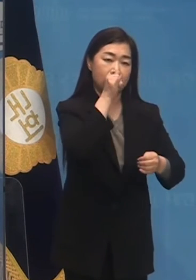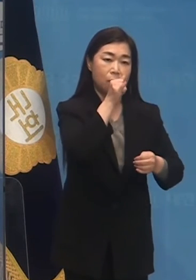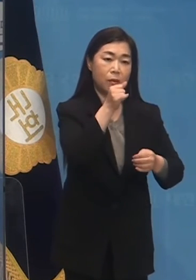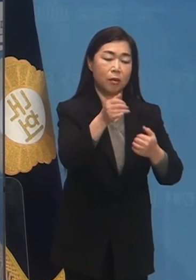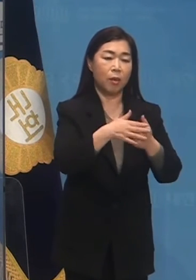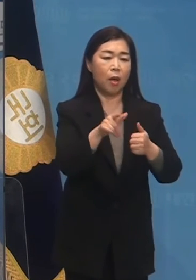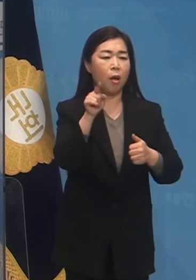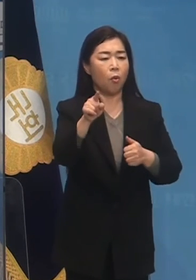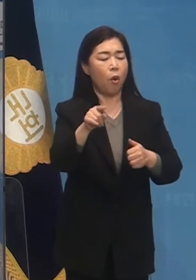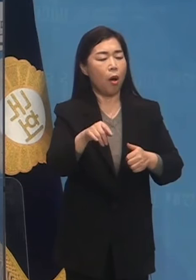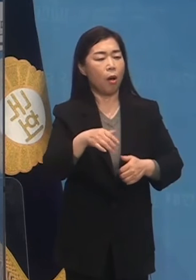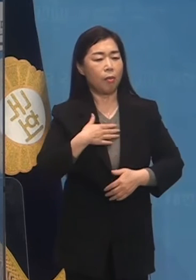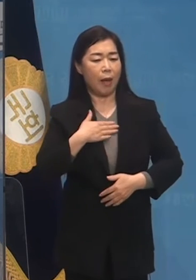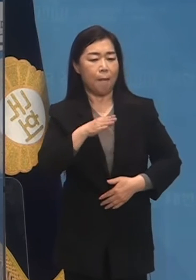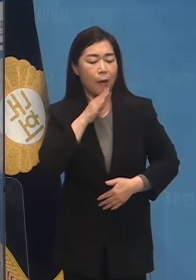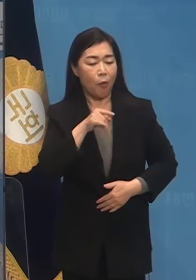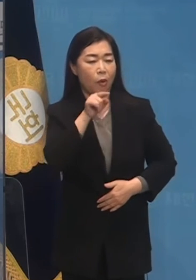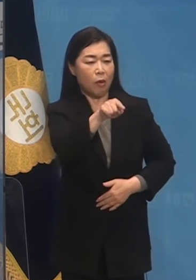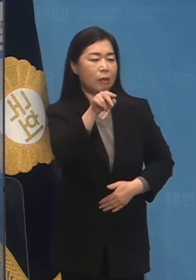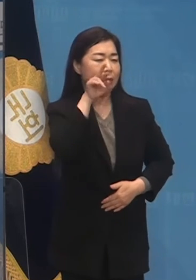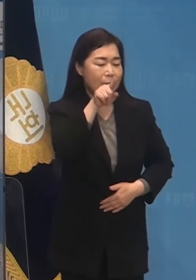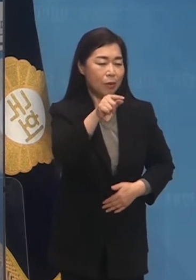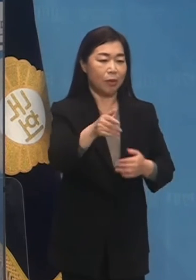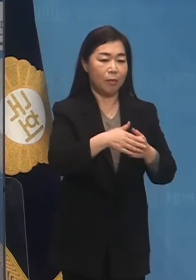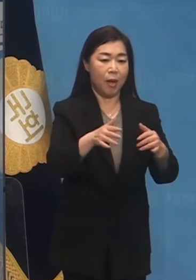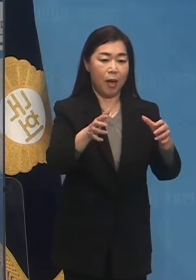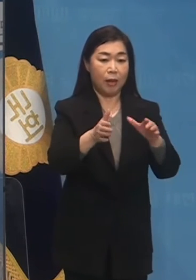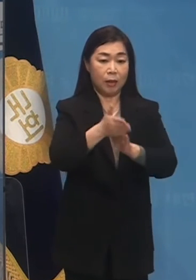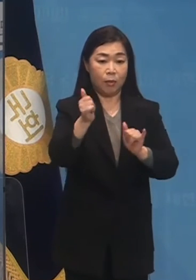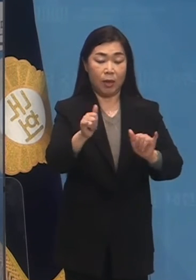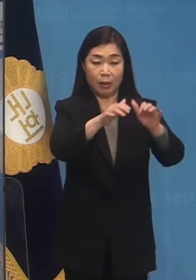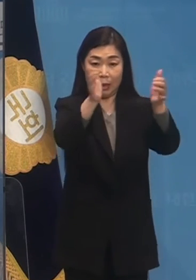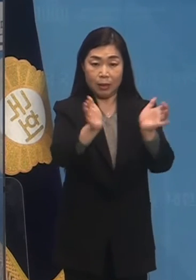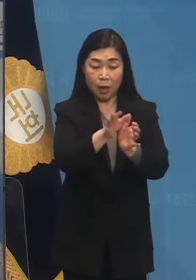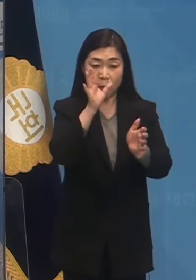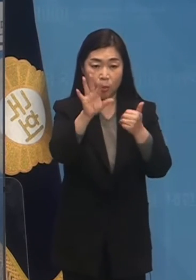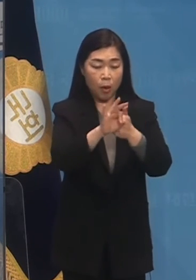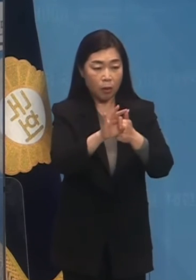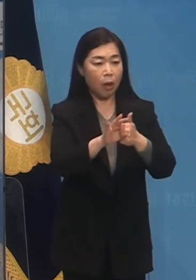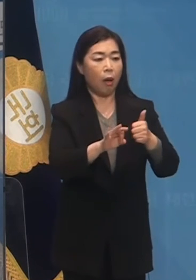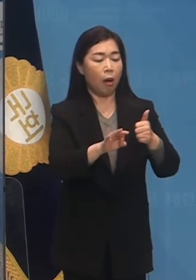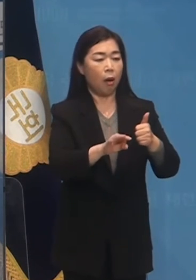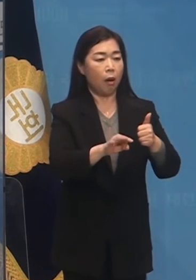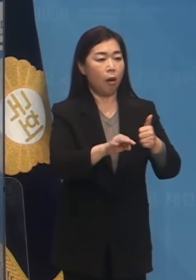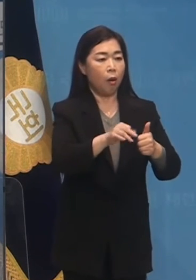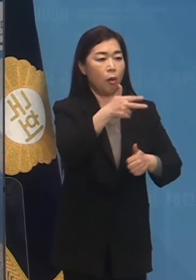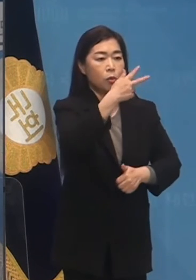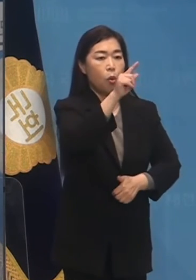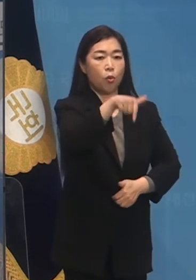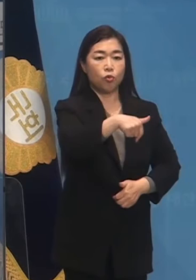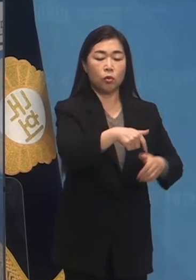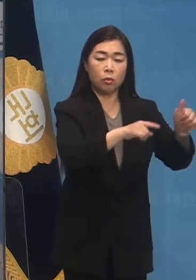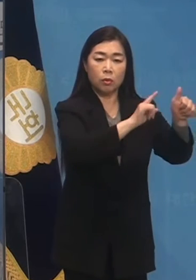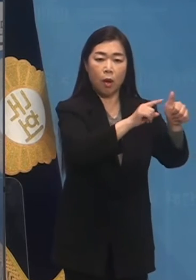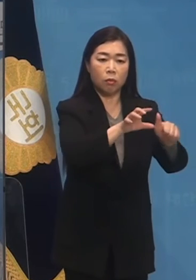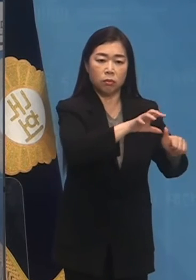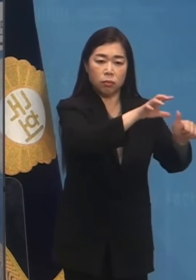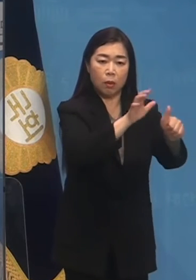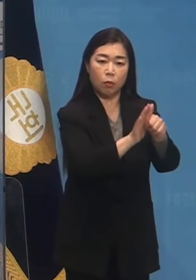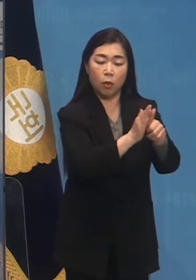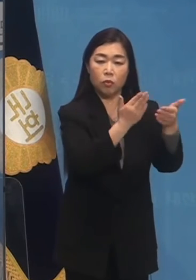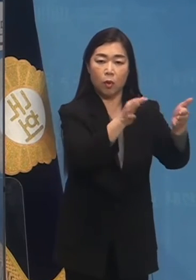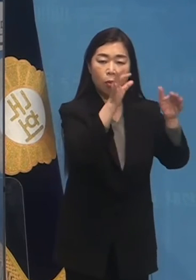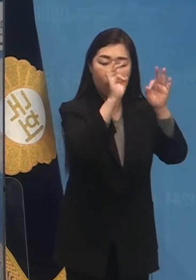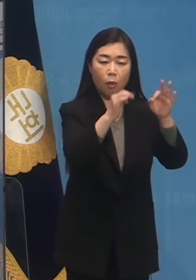시민 단체들이 조국 수호에 앞장서는 것을 보며 한없이 부끄러움을 느꼈습니다. 그리고